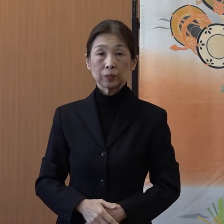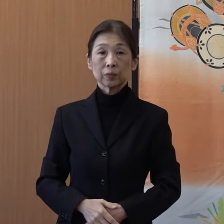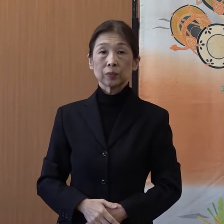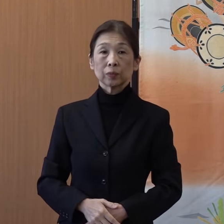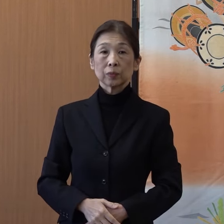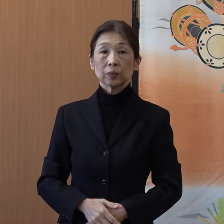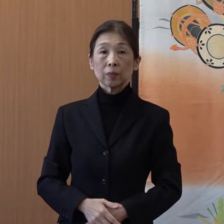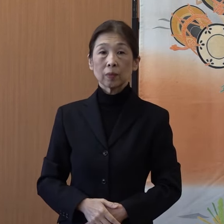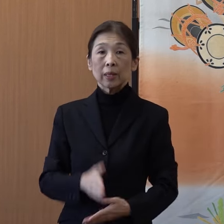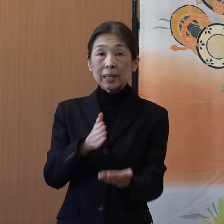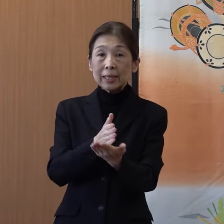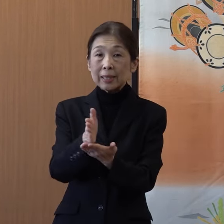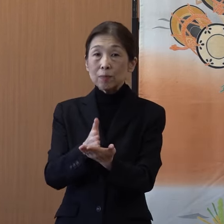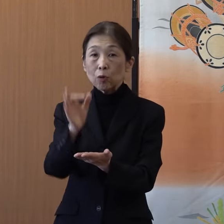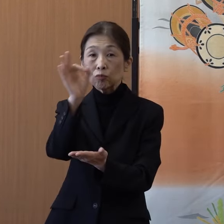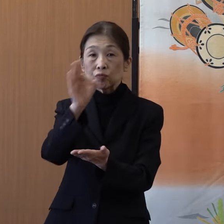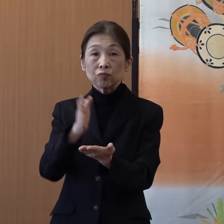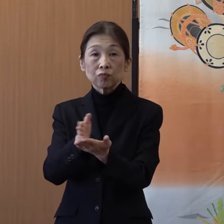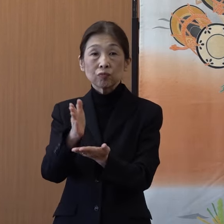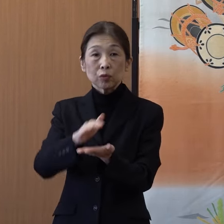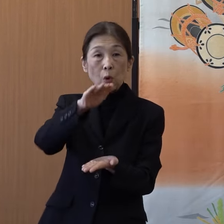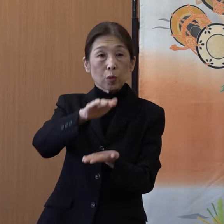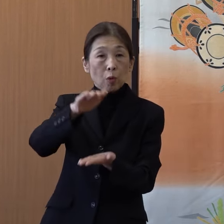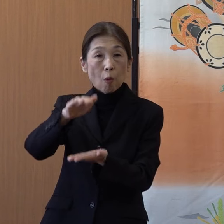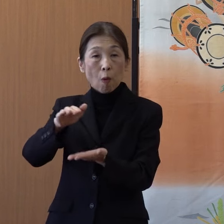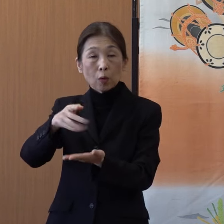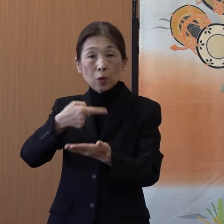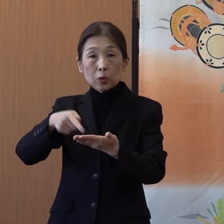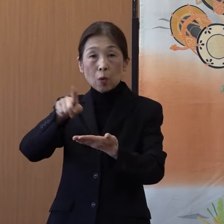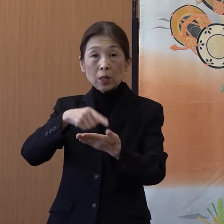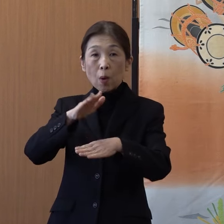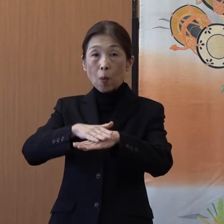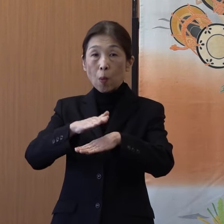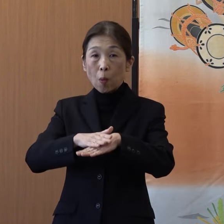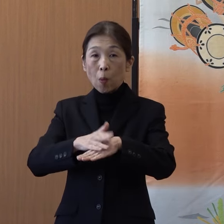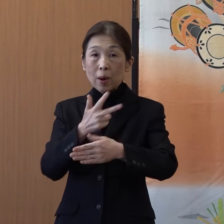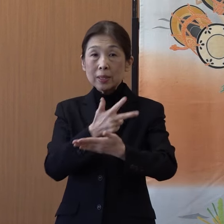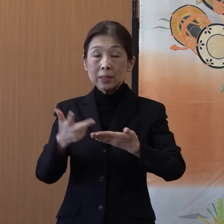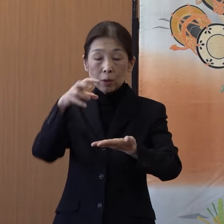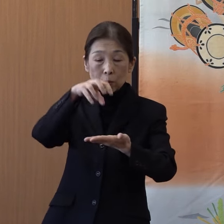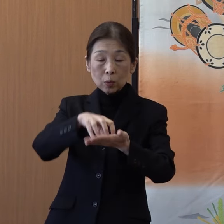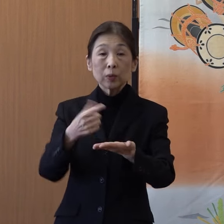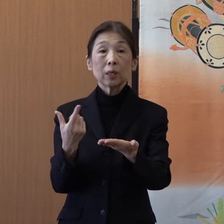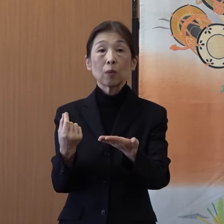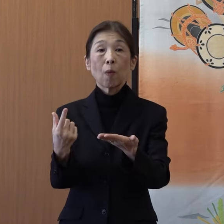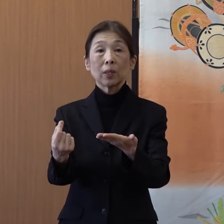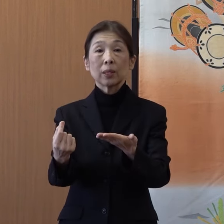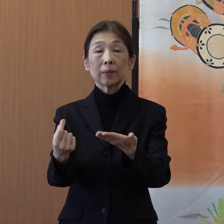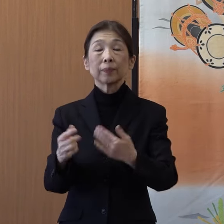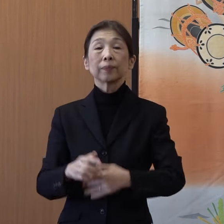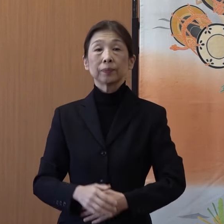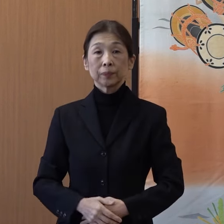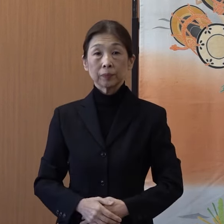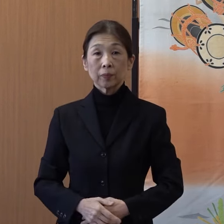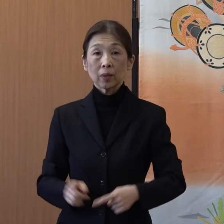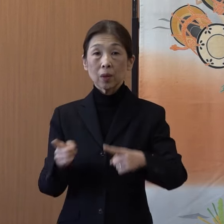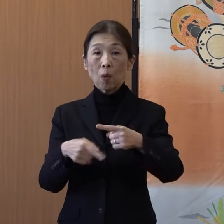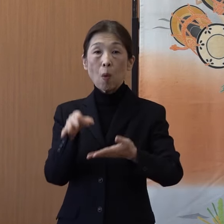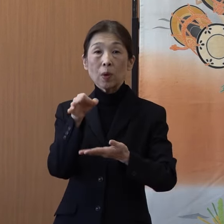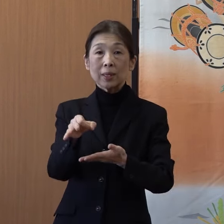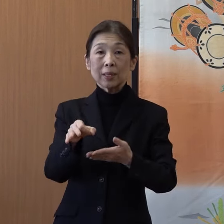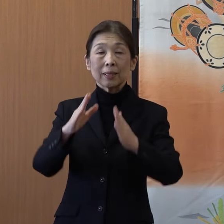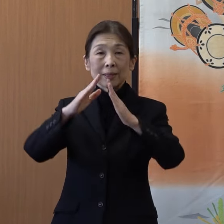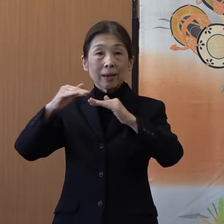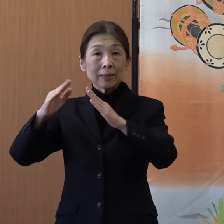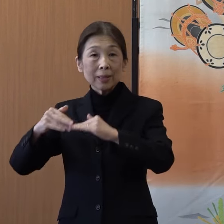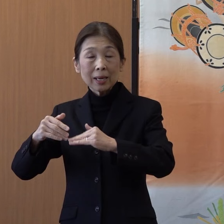各品目ごとの想定量と処理方法等は記載のとおりであります。公費解体で発生する